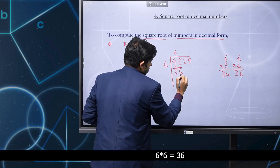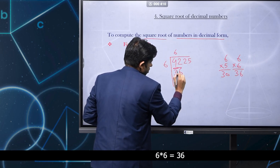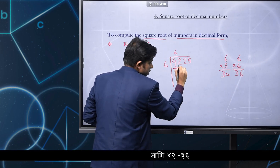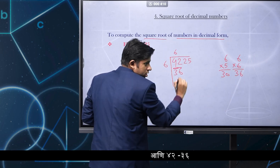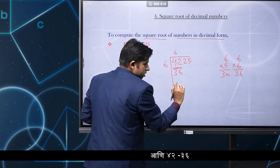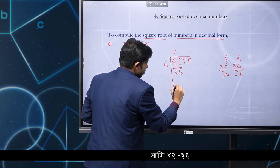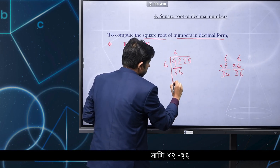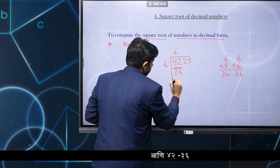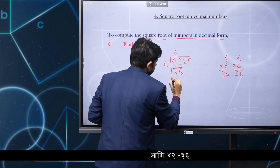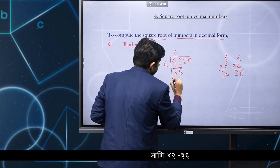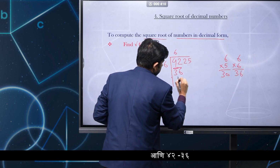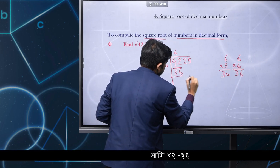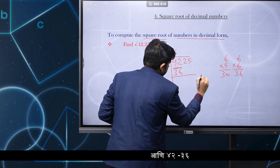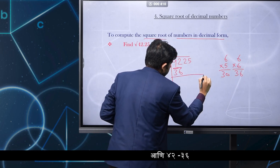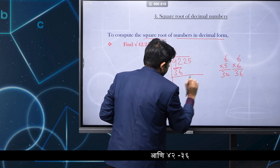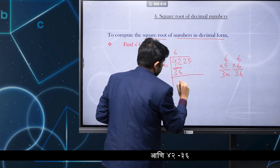आणि 42 वजा 36.